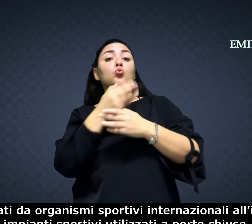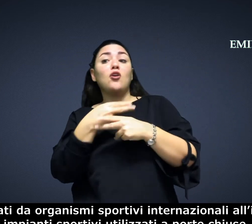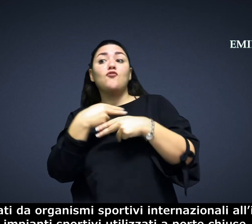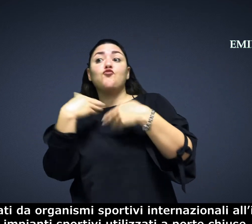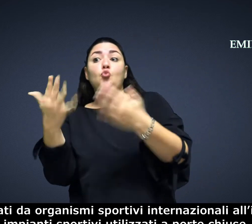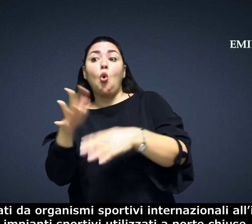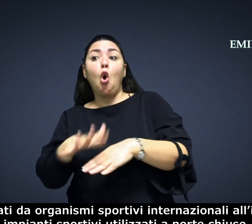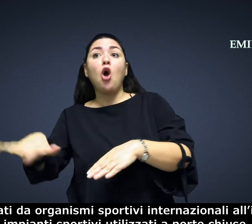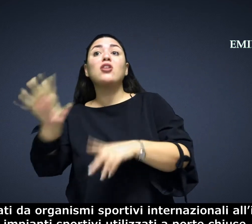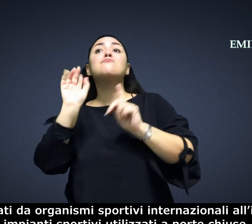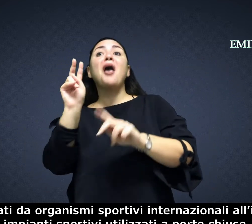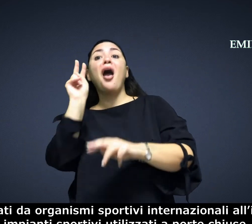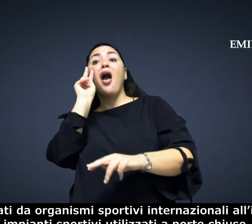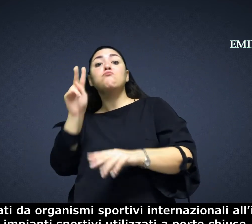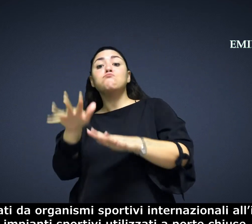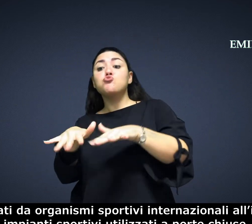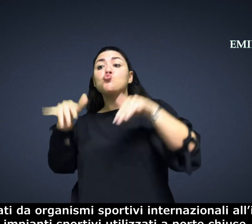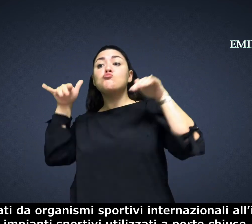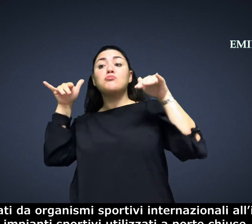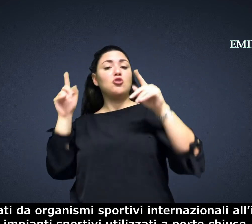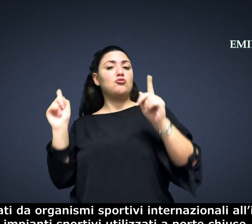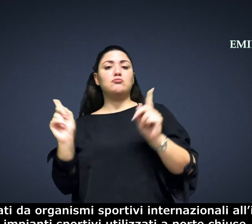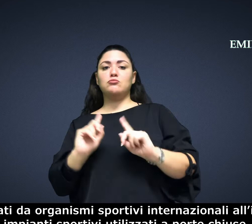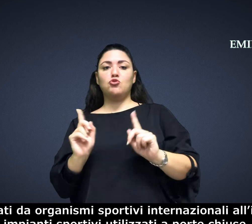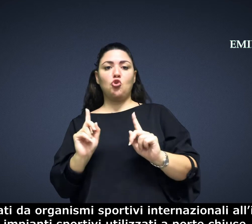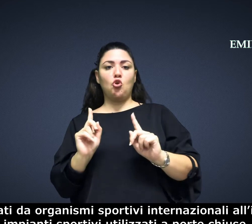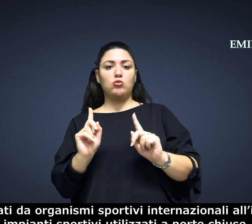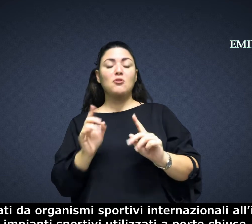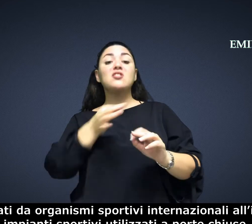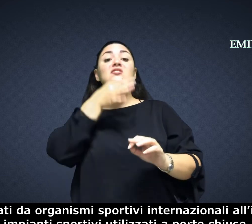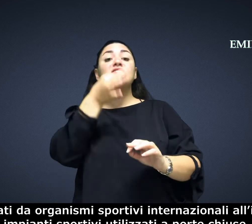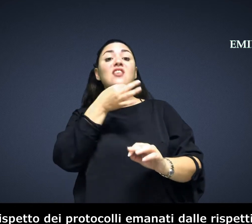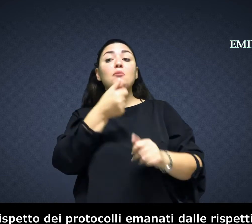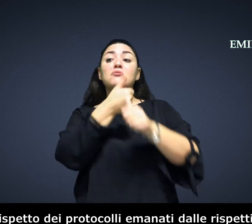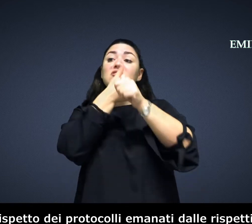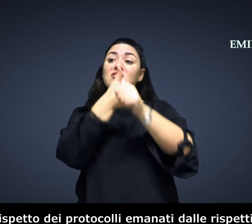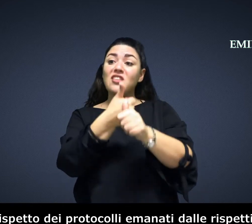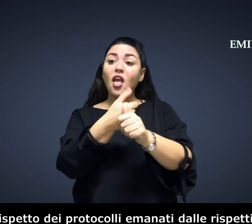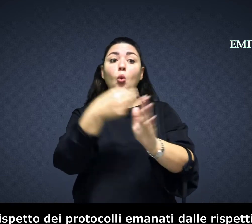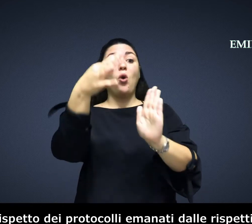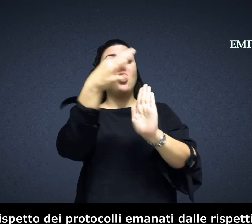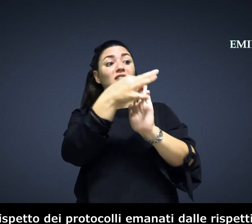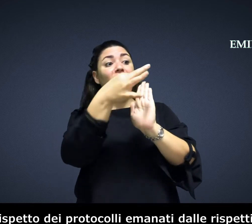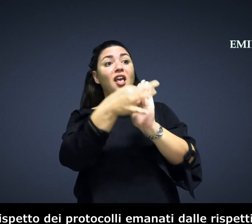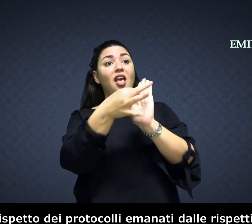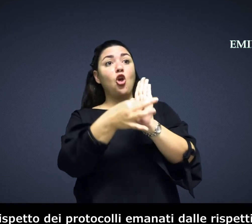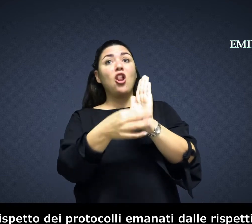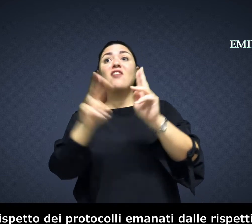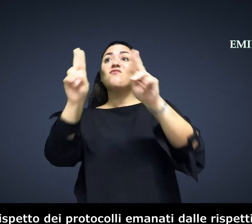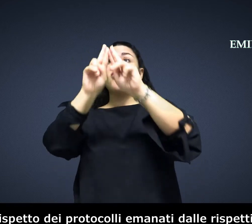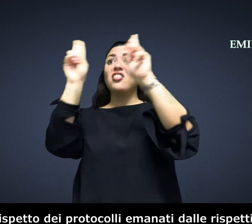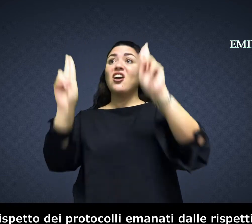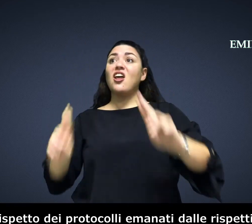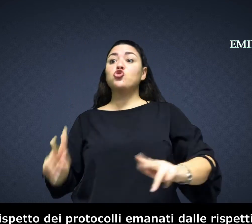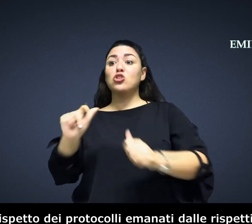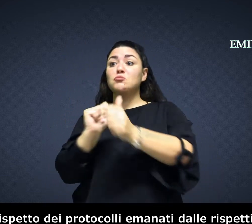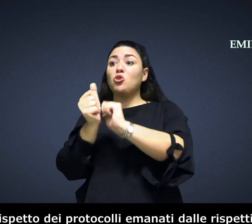sportive nazionali. Lo svolgimento degli sport di contatto è vietato, salvo che per le competizioni professionistiche